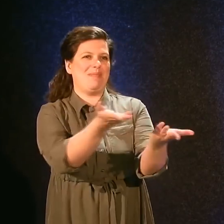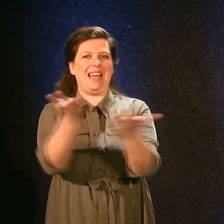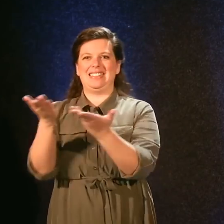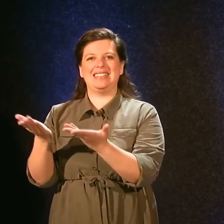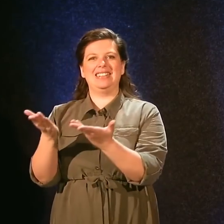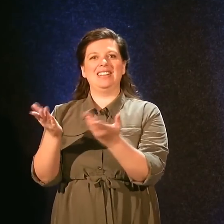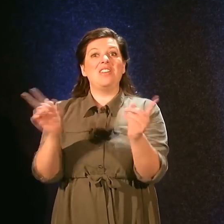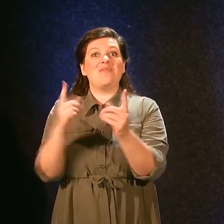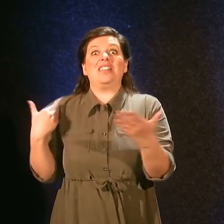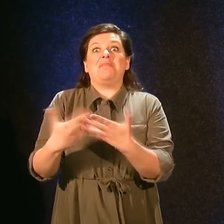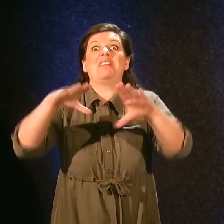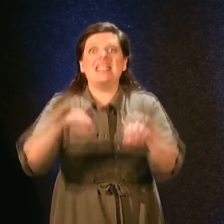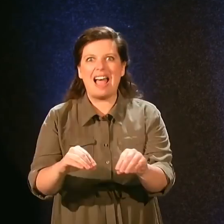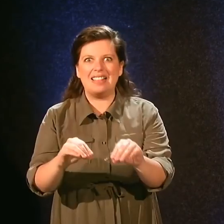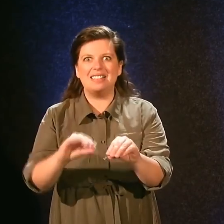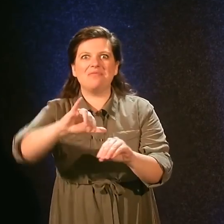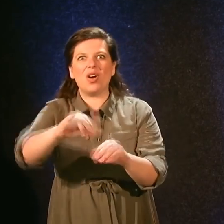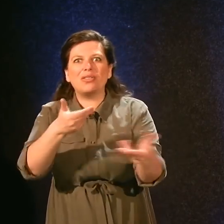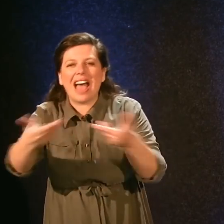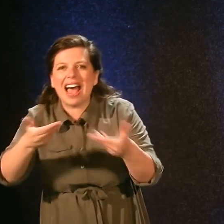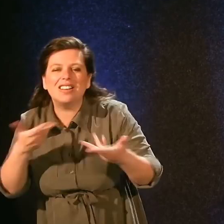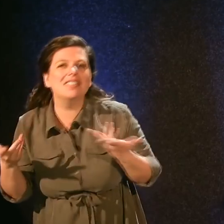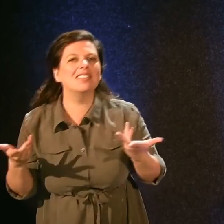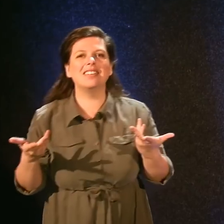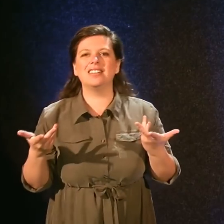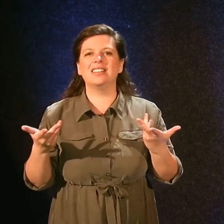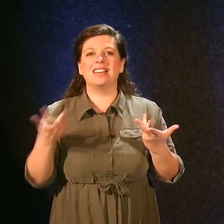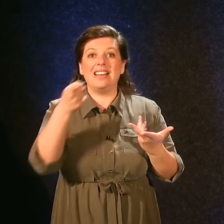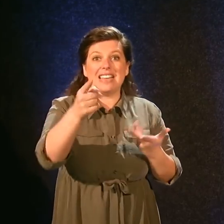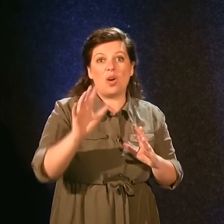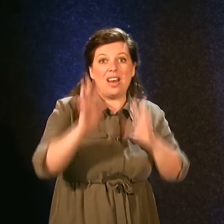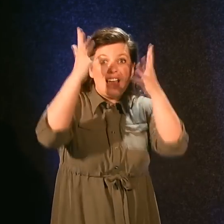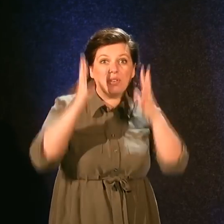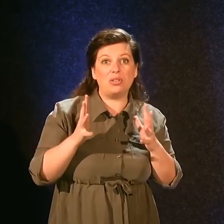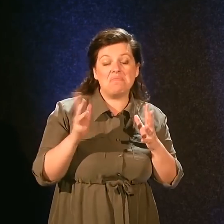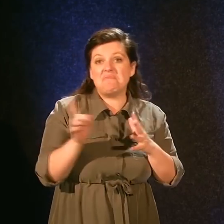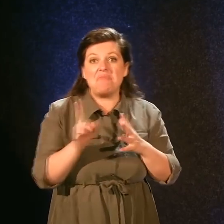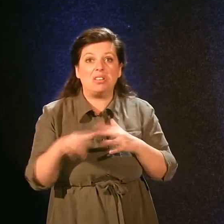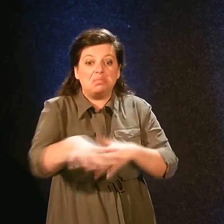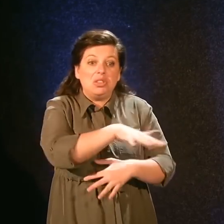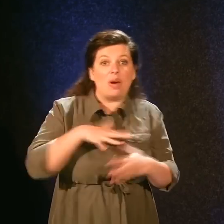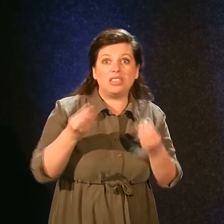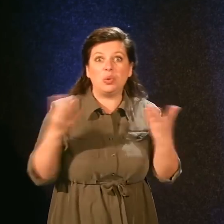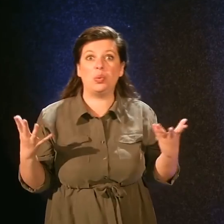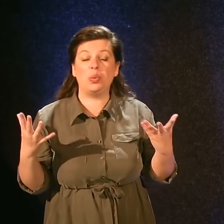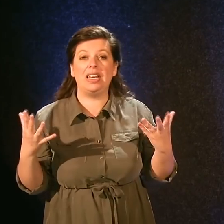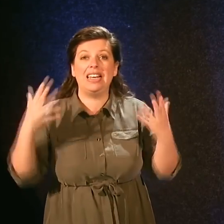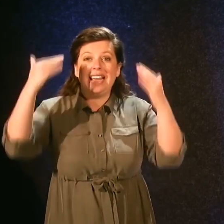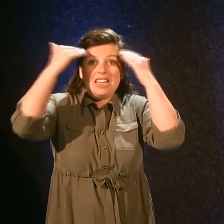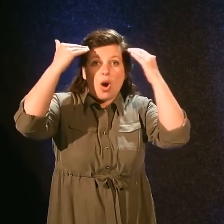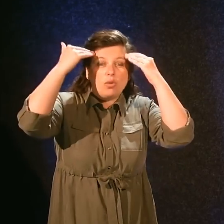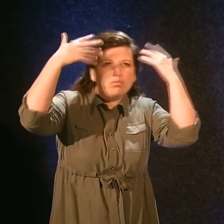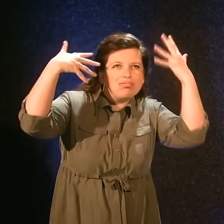ook gedaan hebt, wat je vragen ook zijn, waar je ook zit in jouw leven. Wat er ook speelt in je hoofd en in je